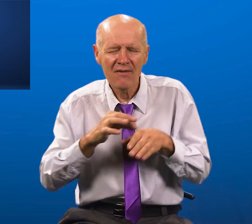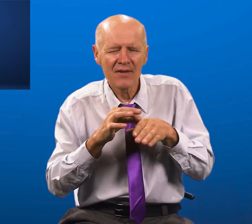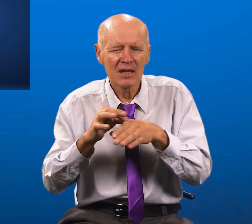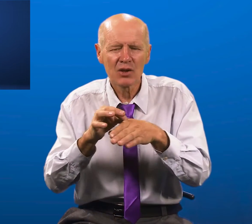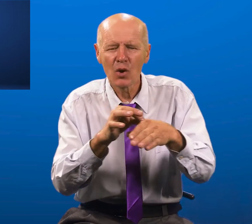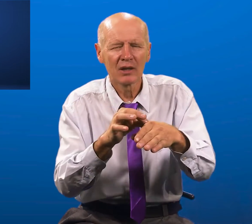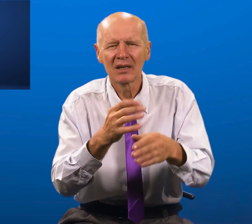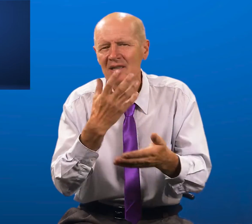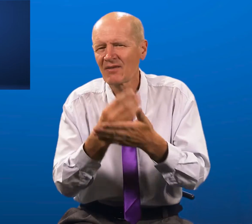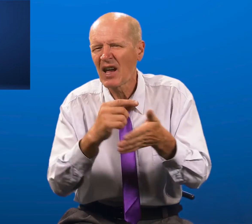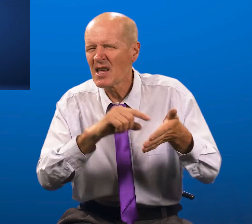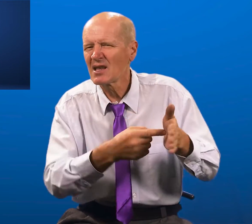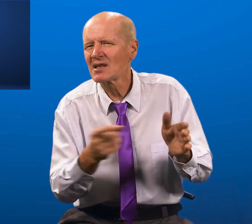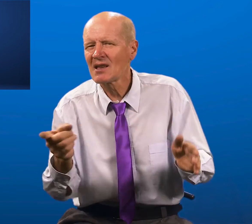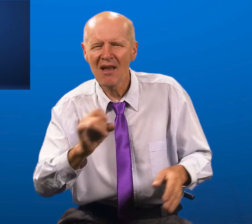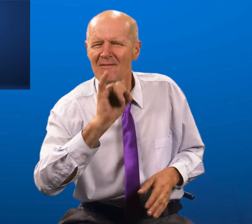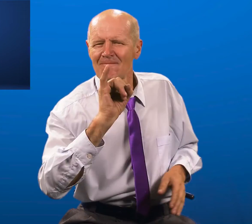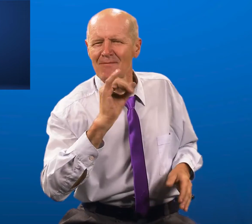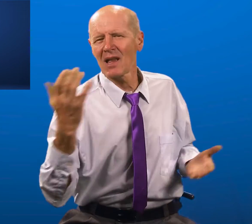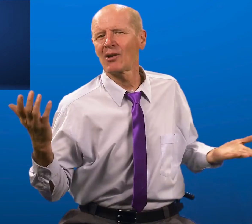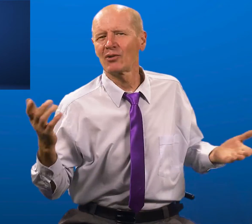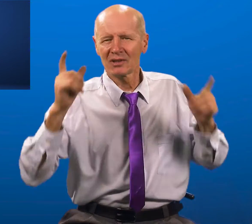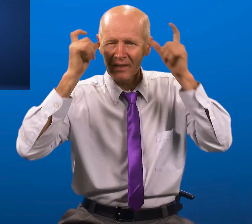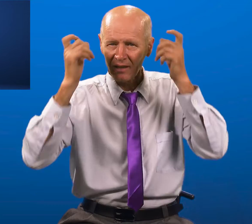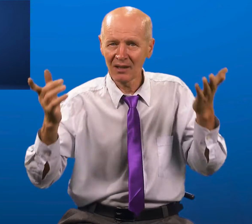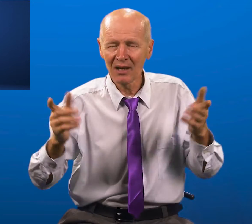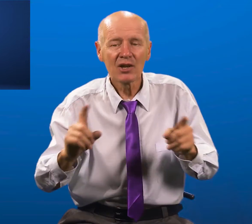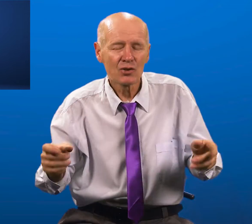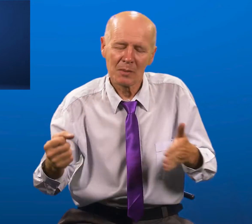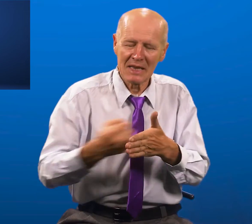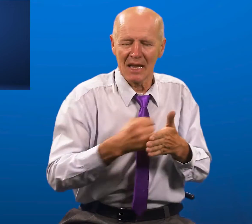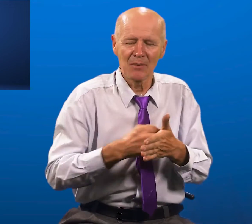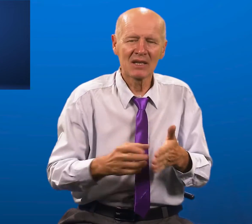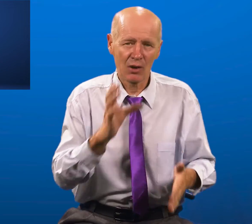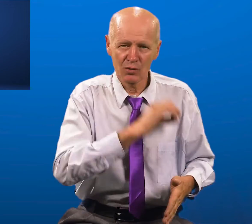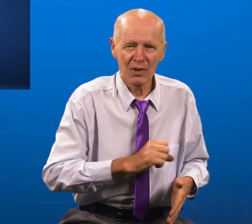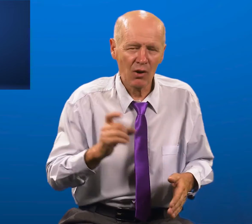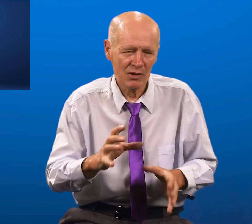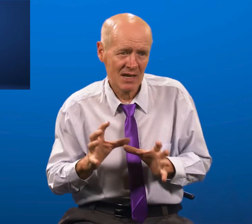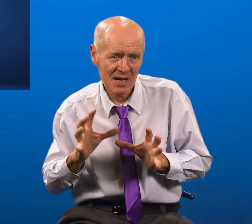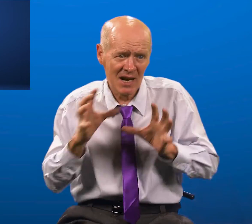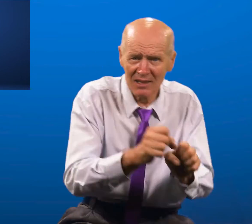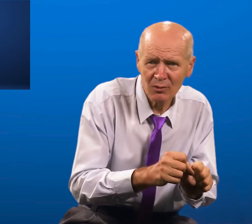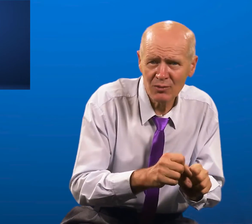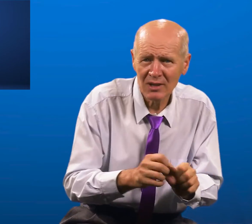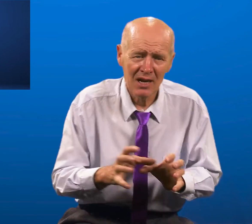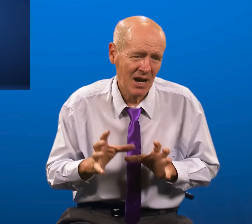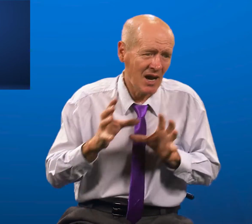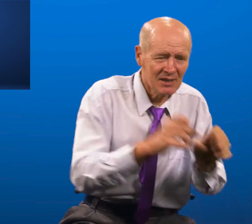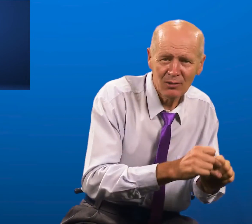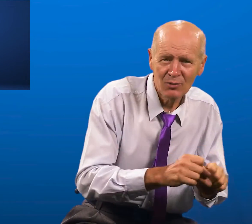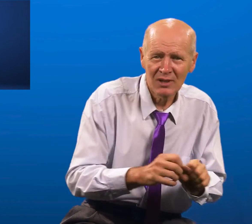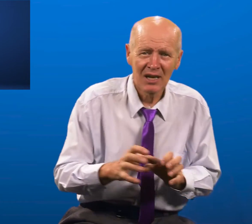к своей цели. Ну и для того, чтобы добиться успеха, он атакует. Давайте